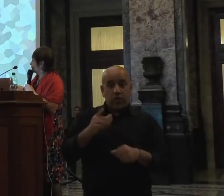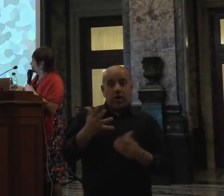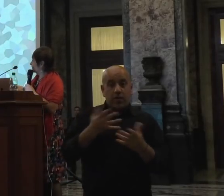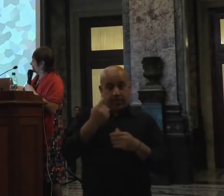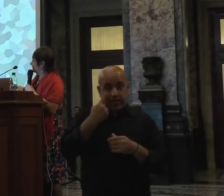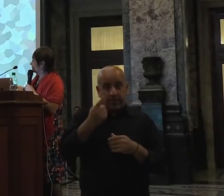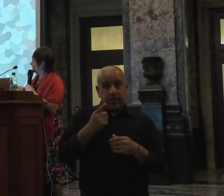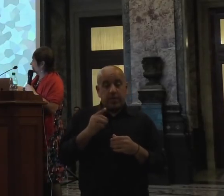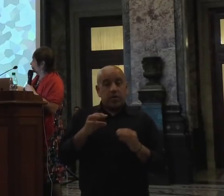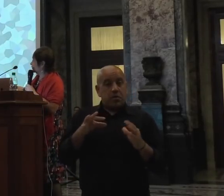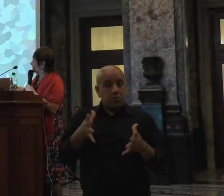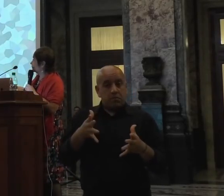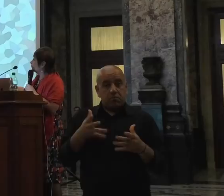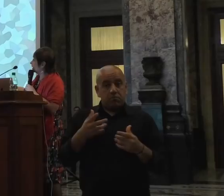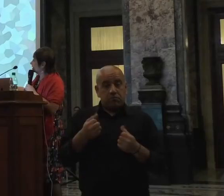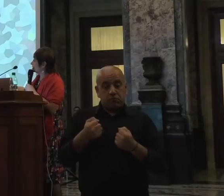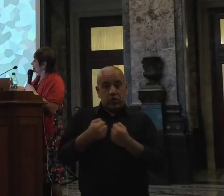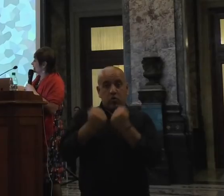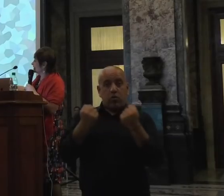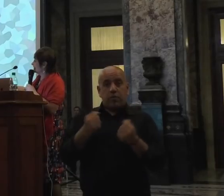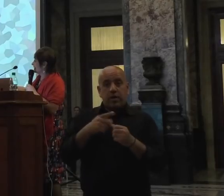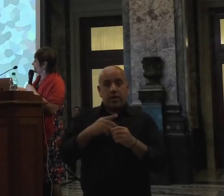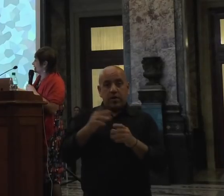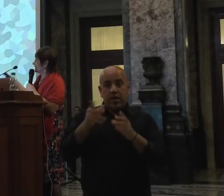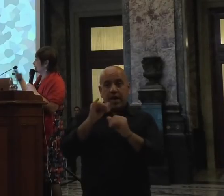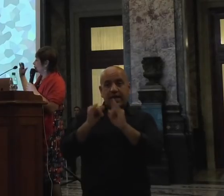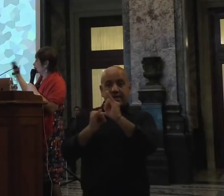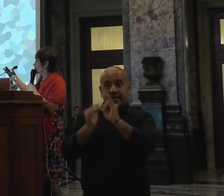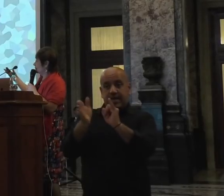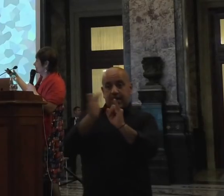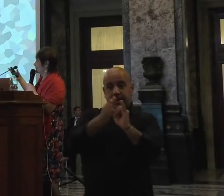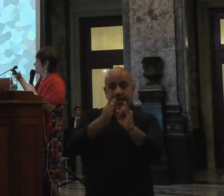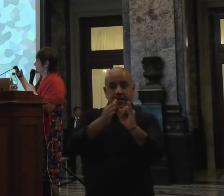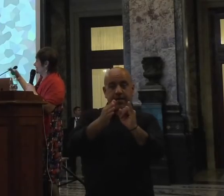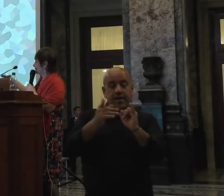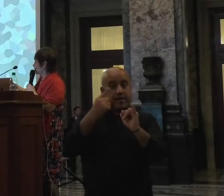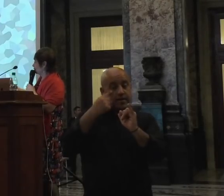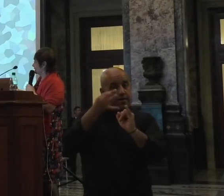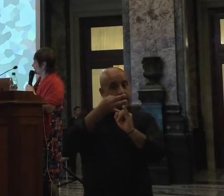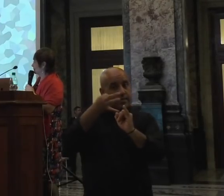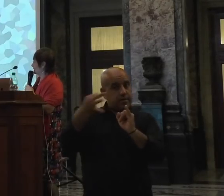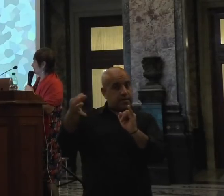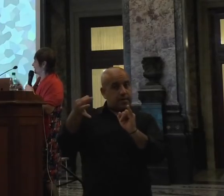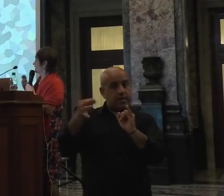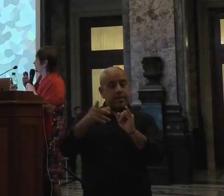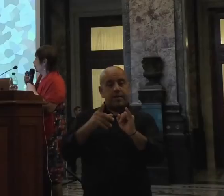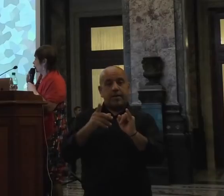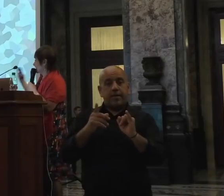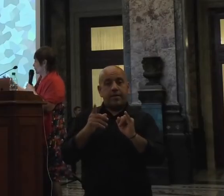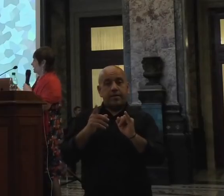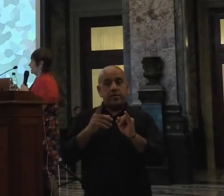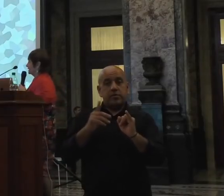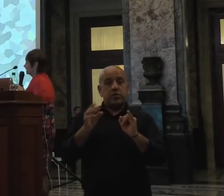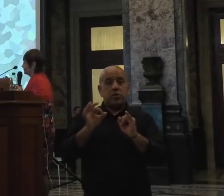ejemplo, repentinamente puedo haber un flash en la izquierda y por un momento, involuntariamente